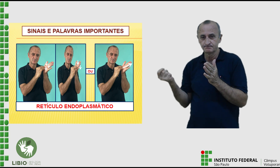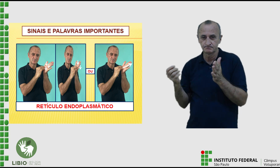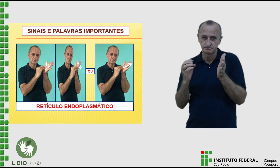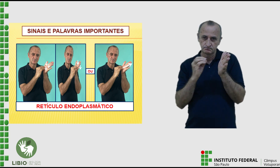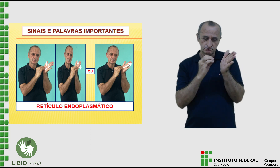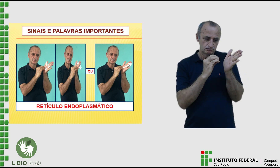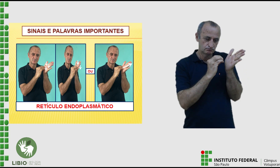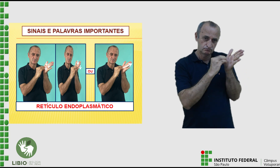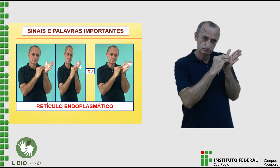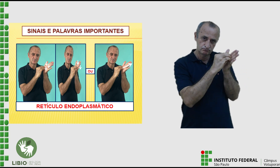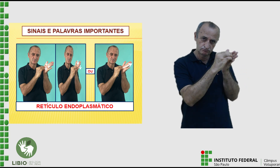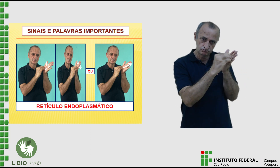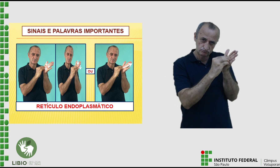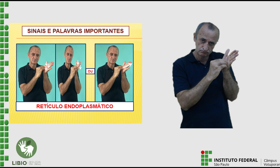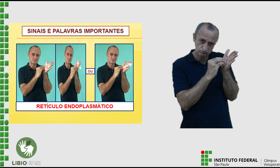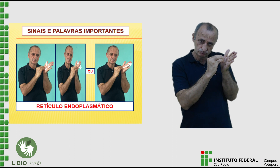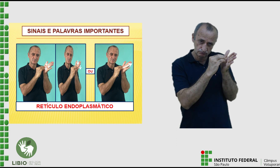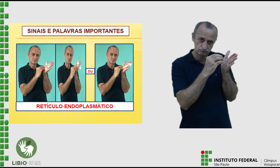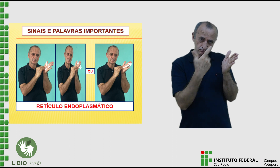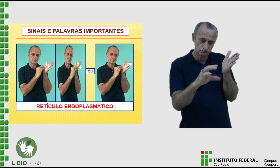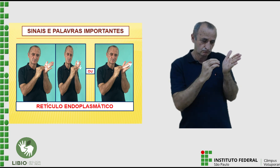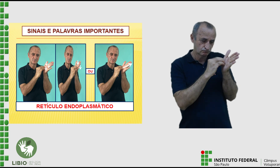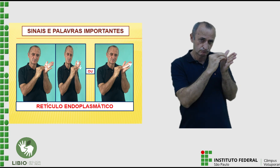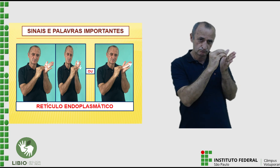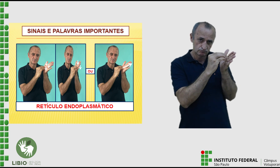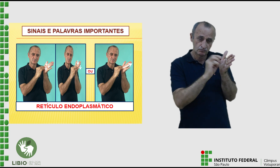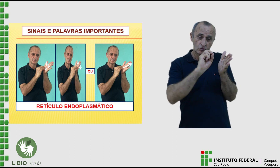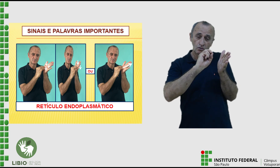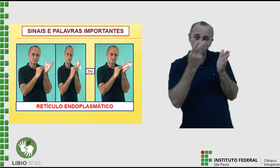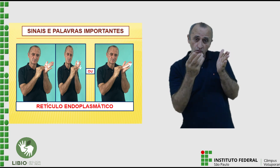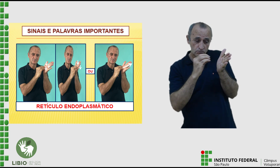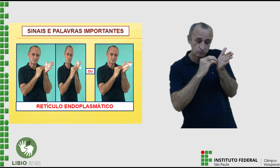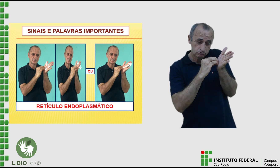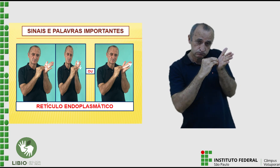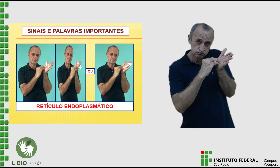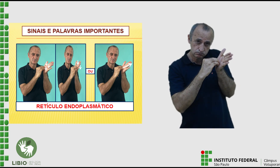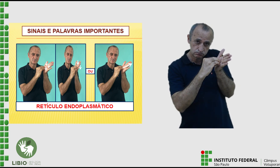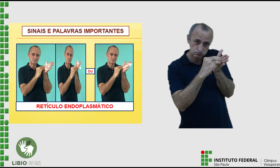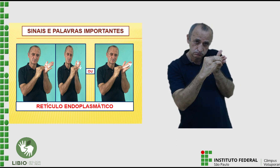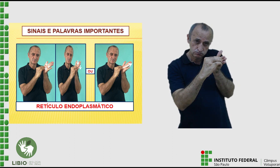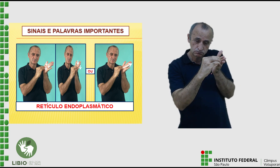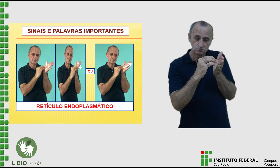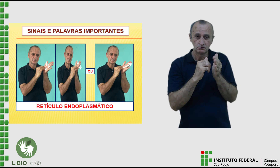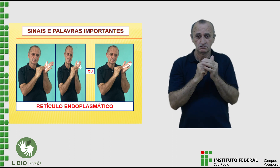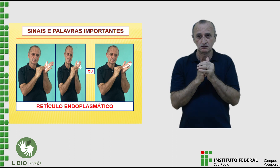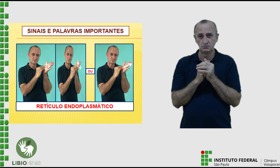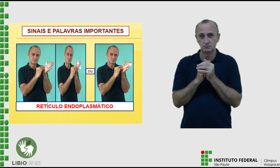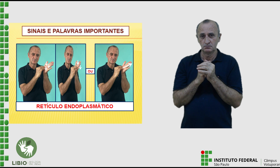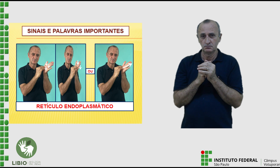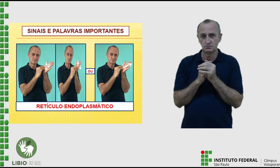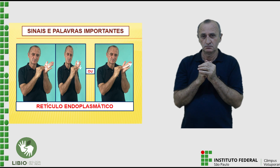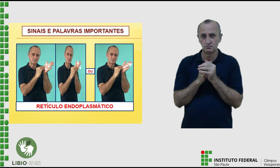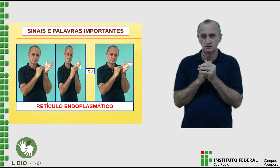Sinal retículo endoplasmático ou esse sinal para retículo endoplasmático.